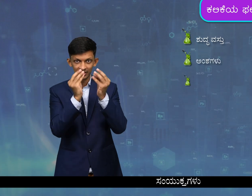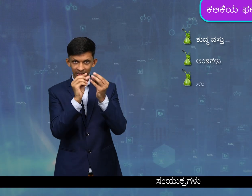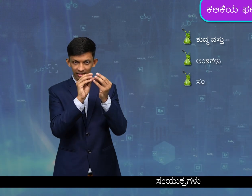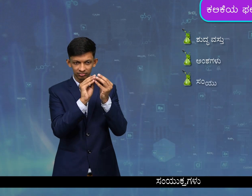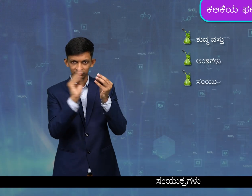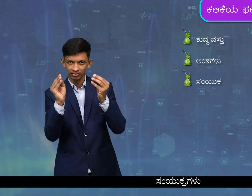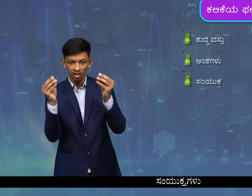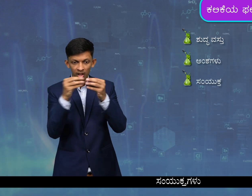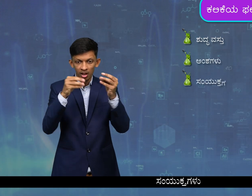ಸಂಯುಕ್ತಗಳು,